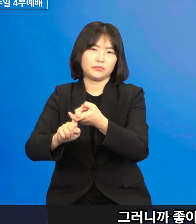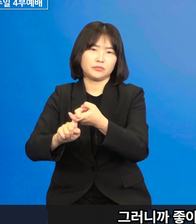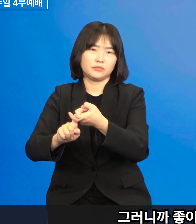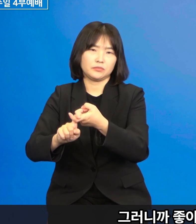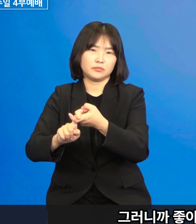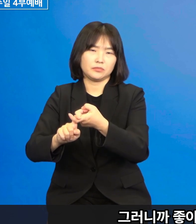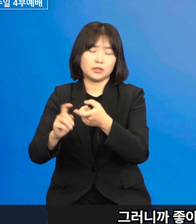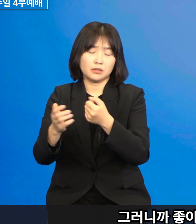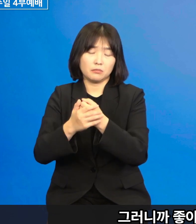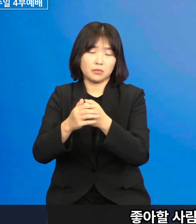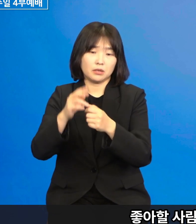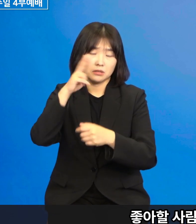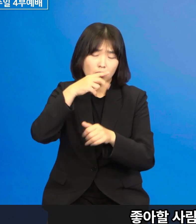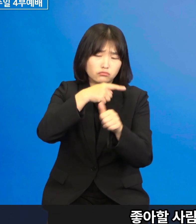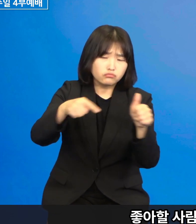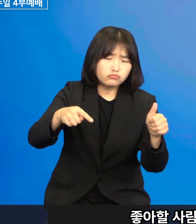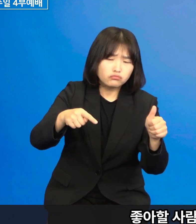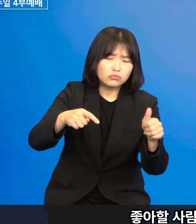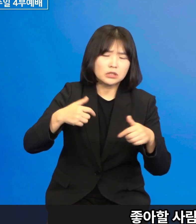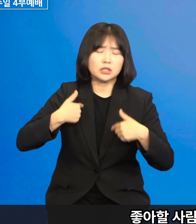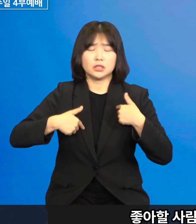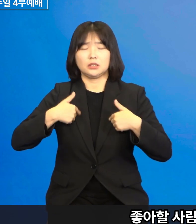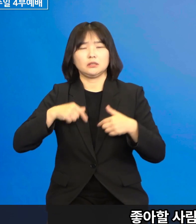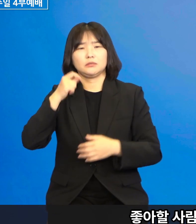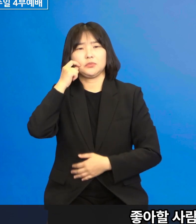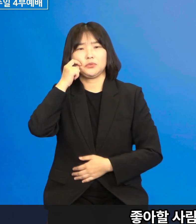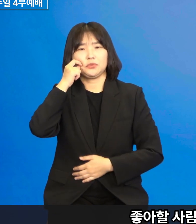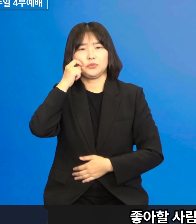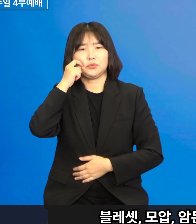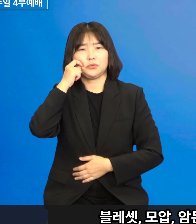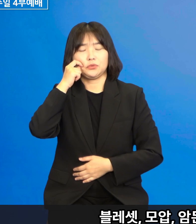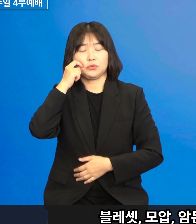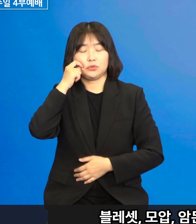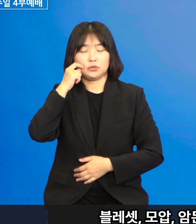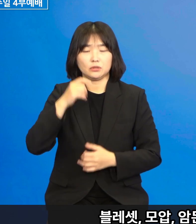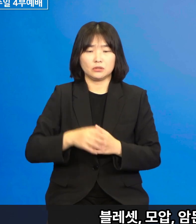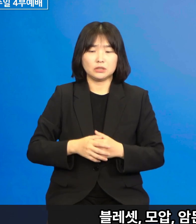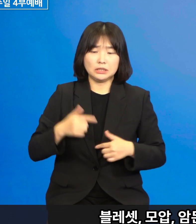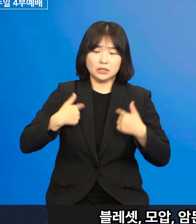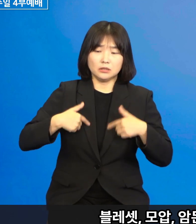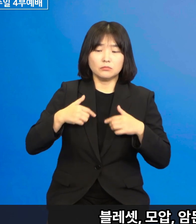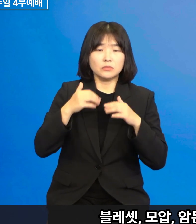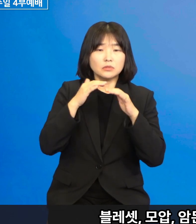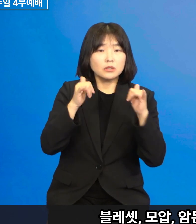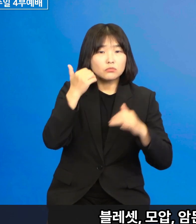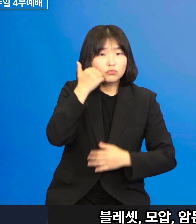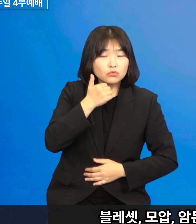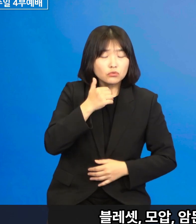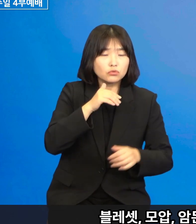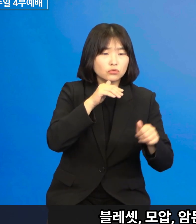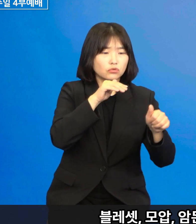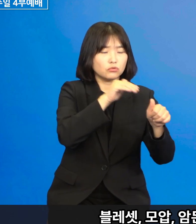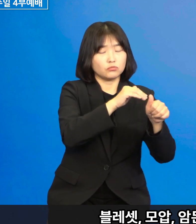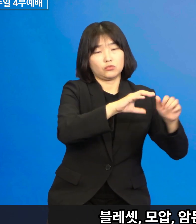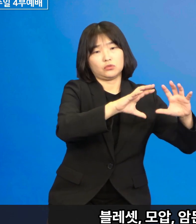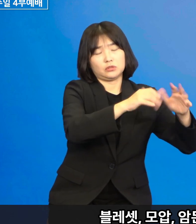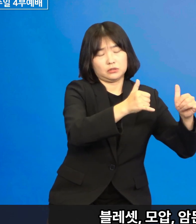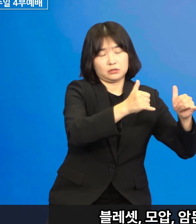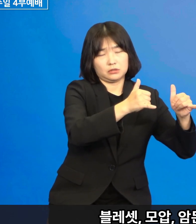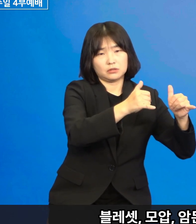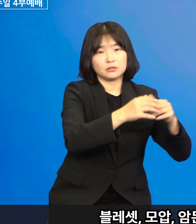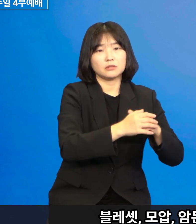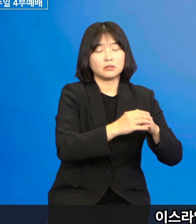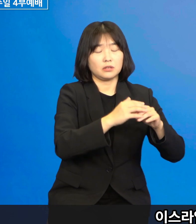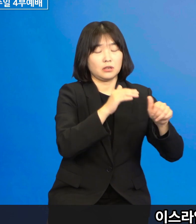수가 없는 것이죠. 좋아할 사람들은 누구라고요? 블레셋, 모압, 암몬,